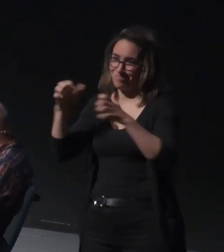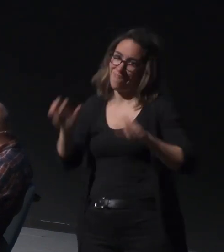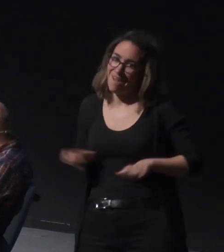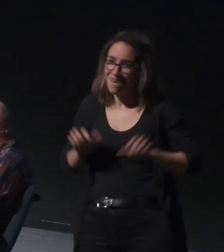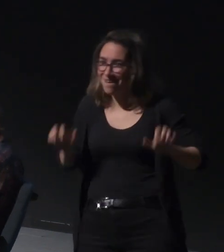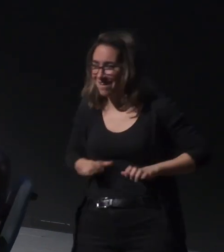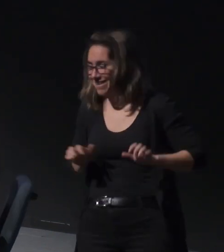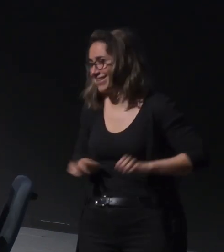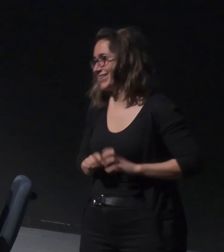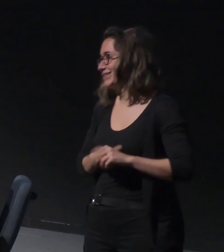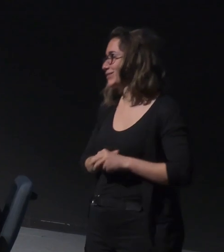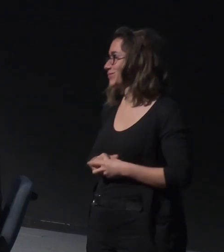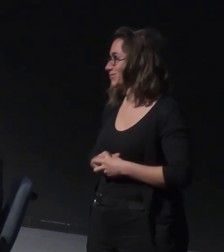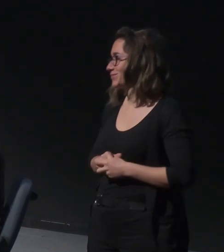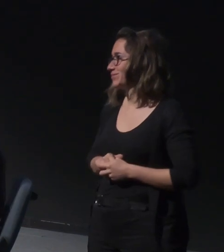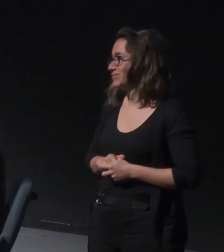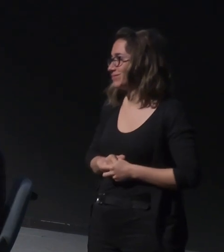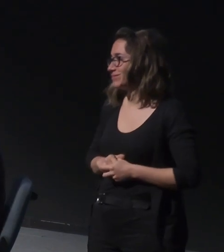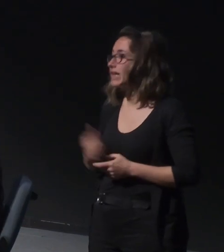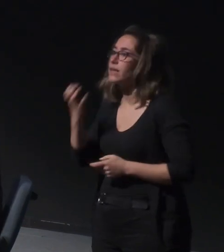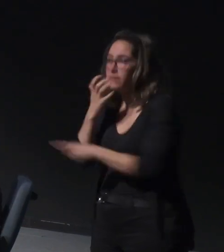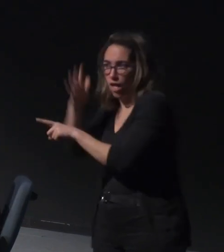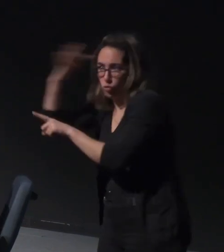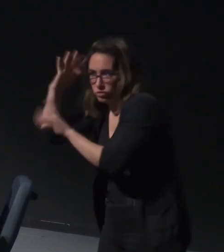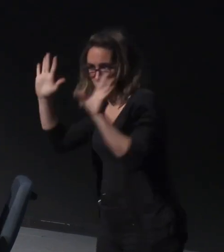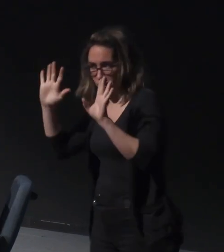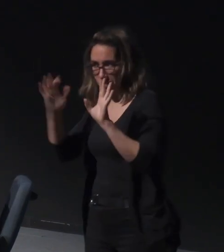A los monólogos, tío. Si es adolescente,